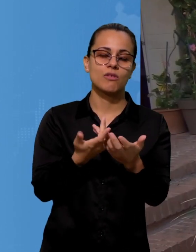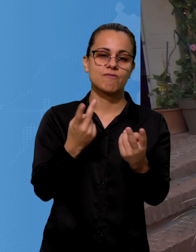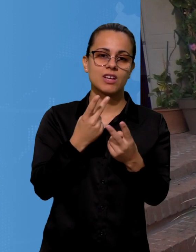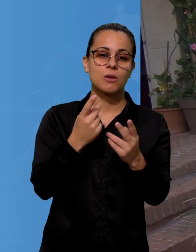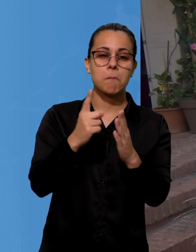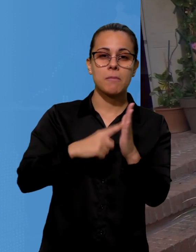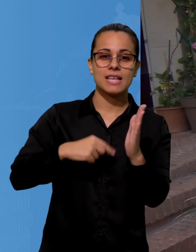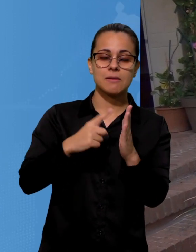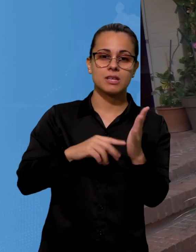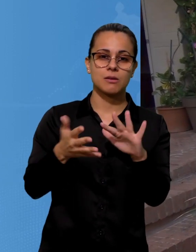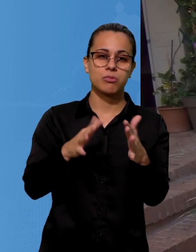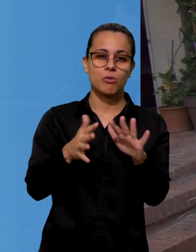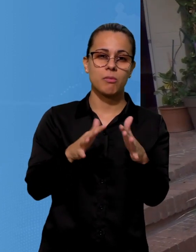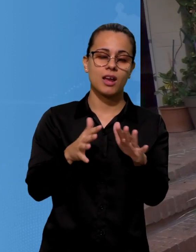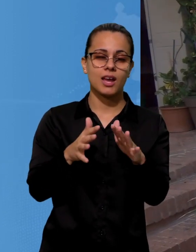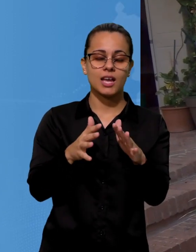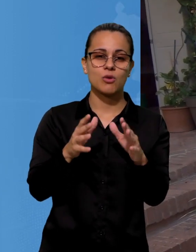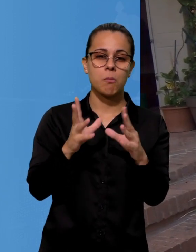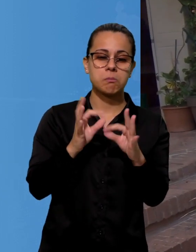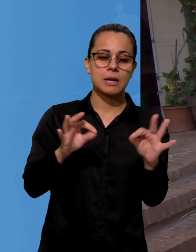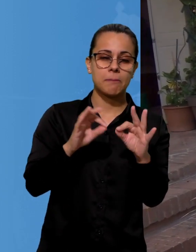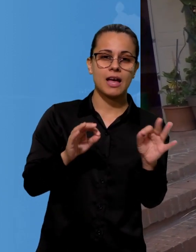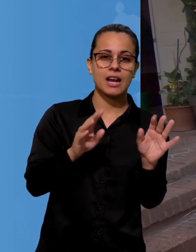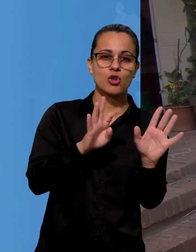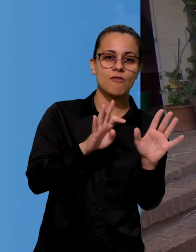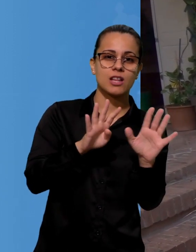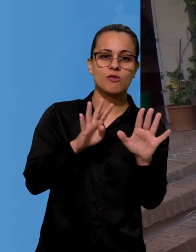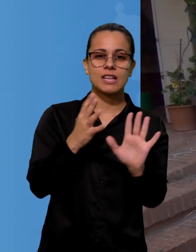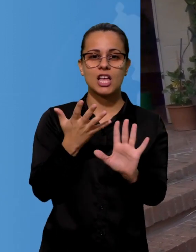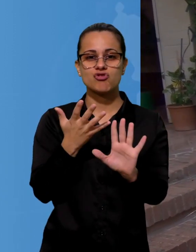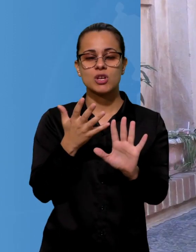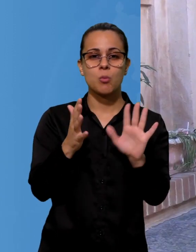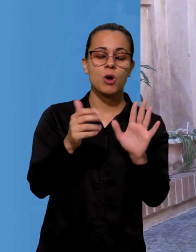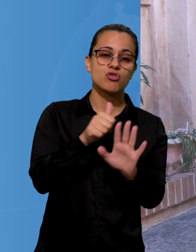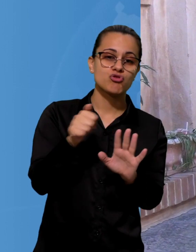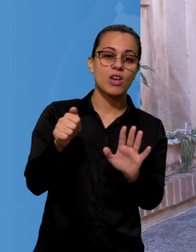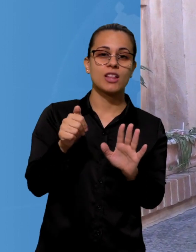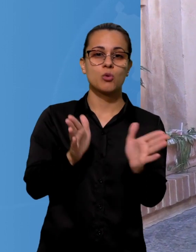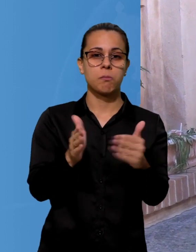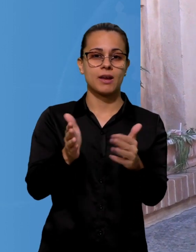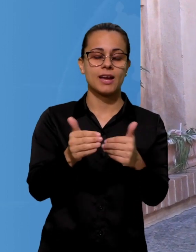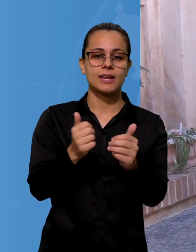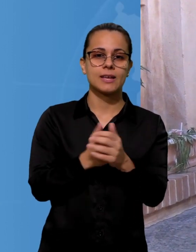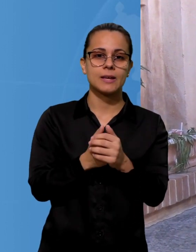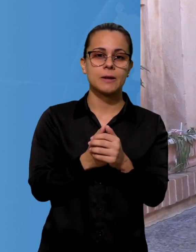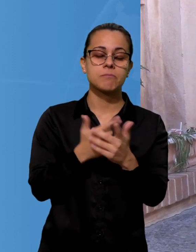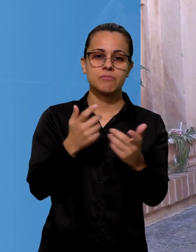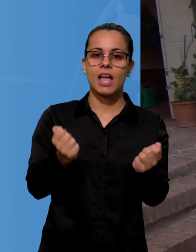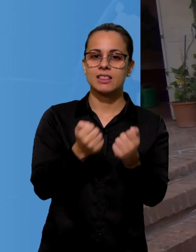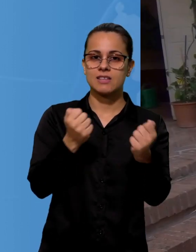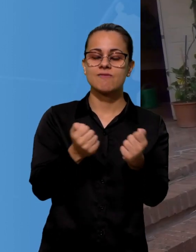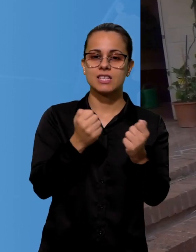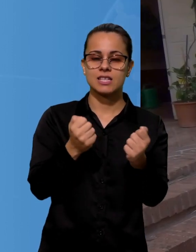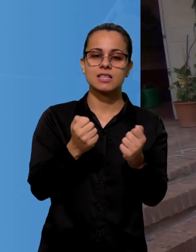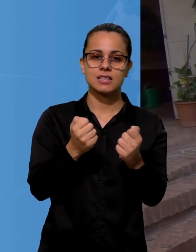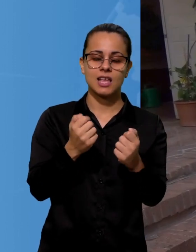quanti pacchi? 90, 95, 100 anche. Un'attività meritoria che non si ferma mai.